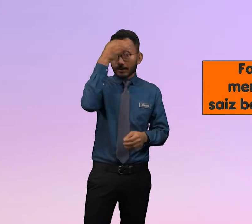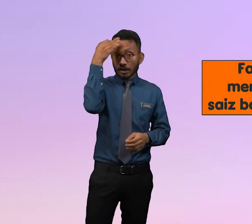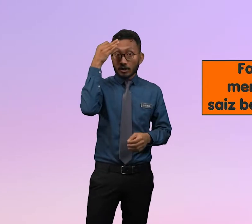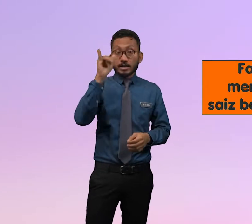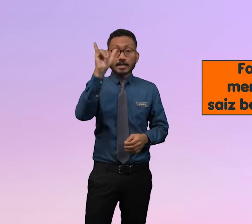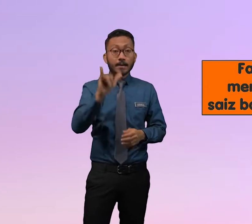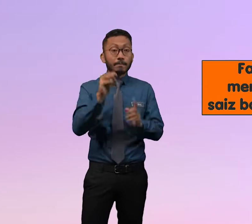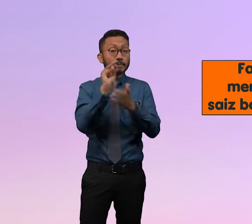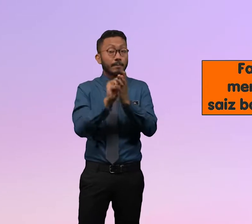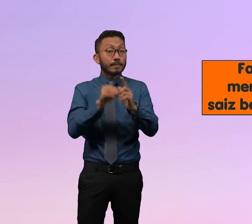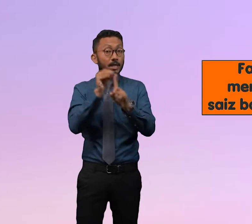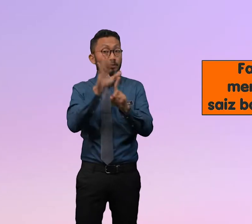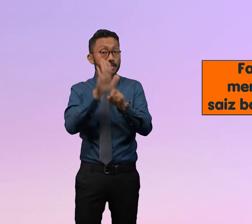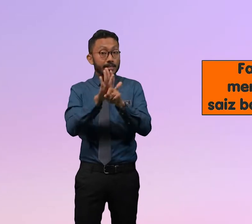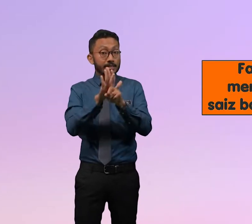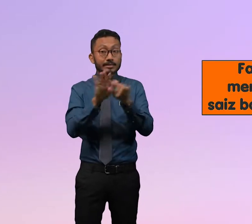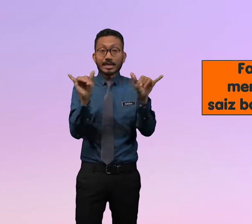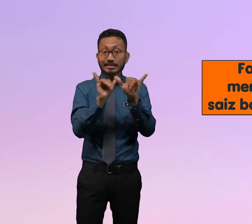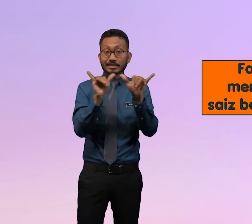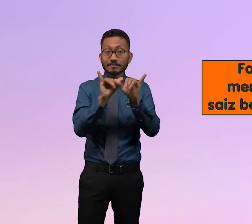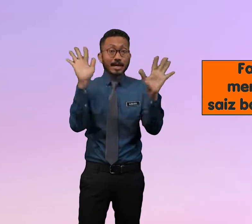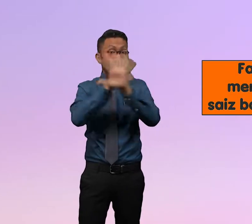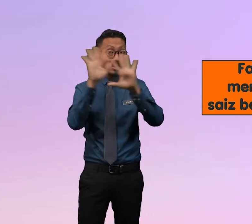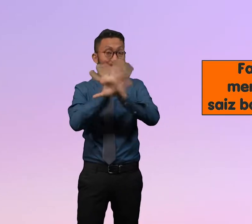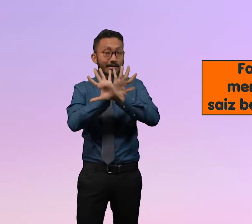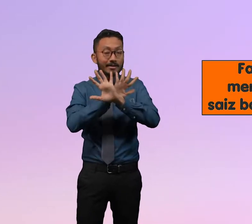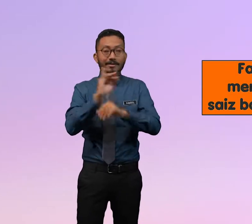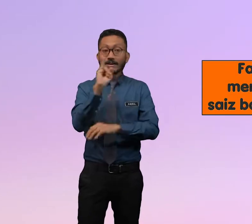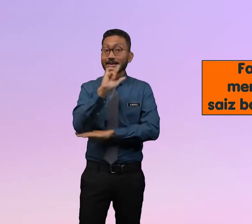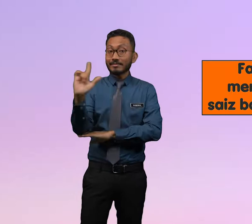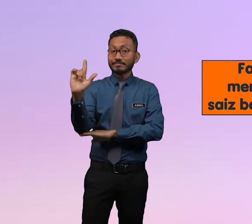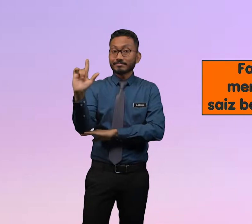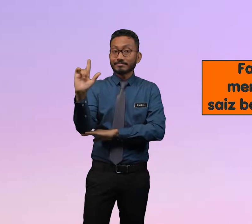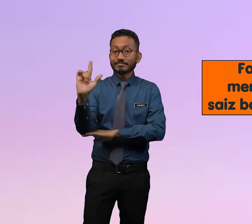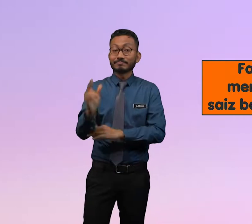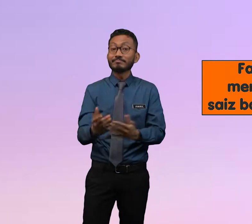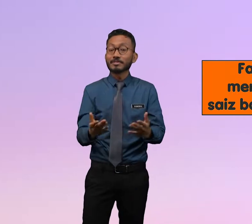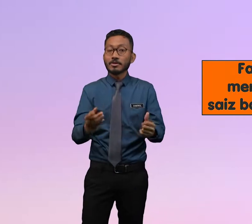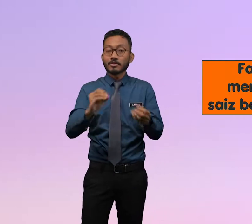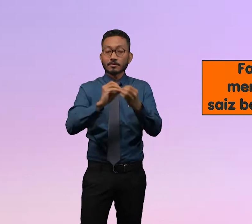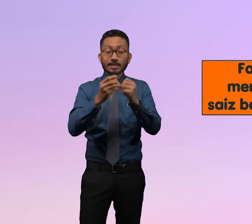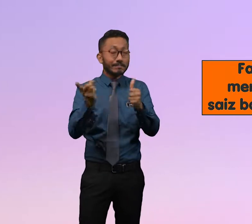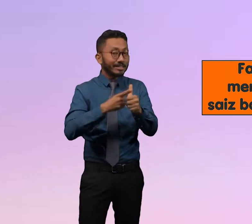Patah-patah yang mempengaruhi saya bayar-bayar ialah pertama,